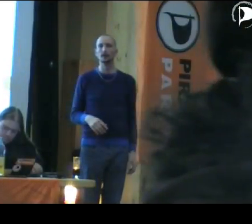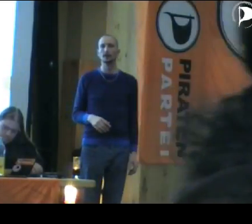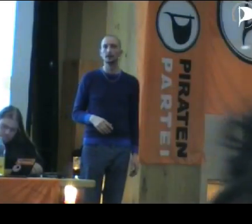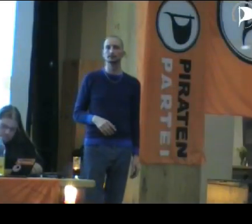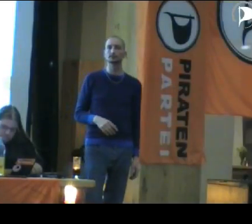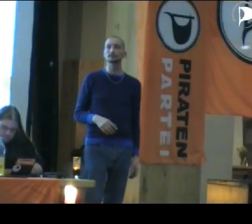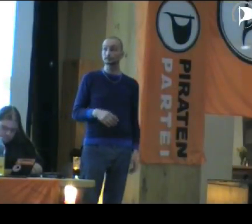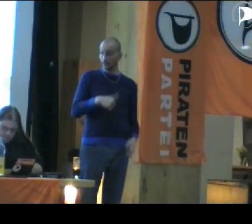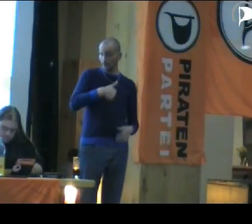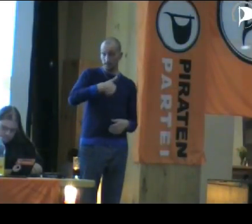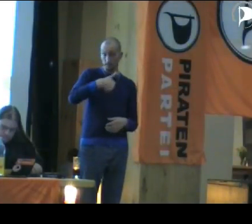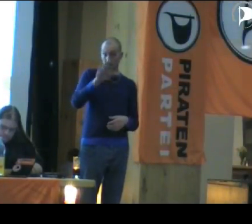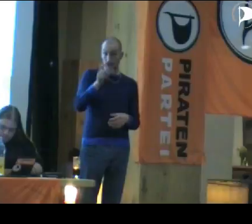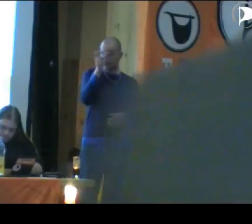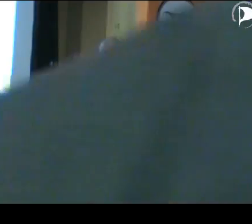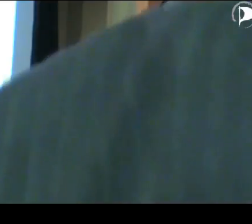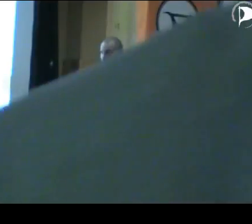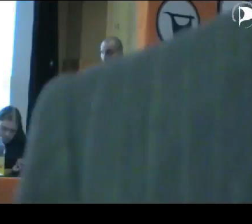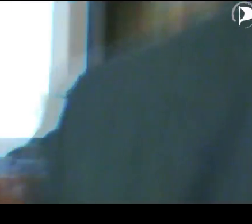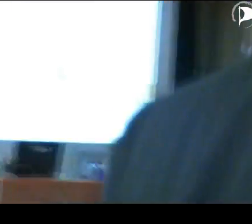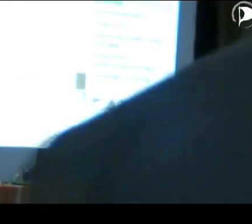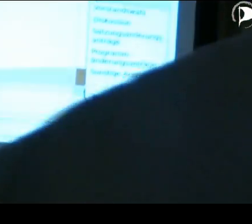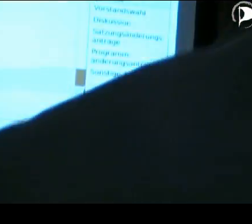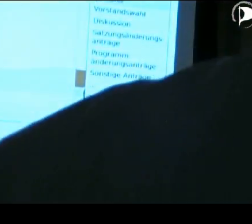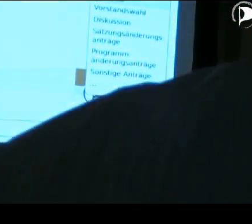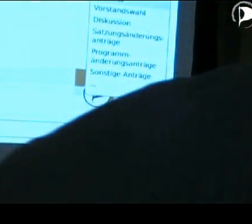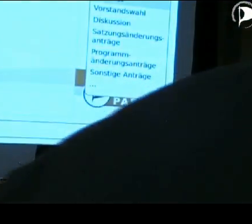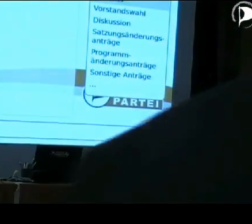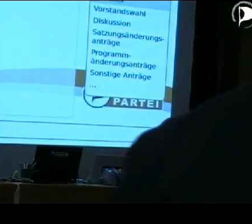einer der kandidaten ist jetzt hätte vor die bühne